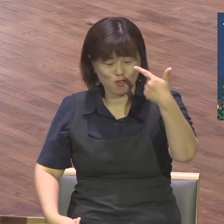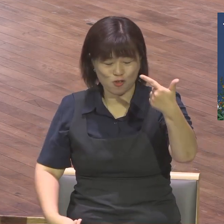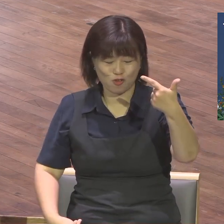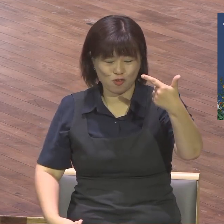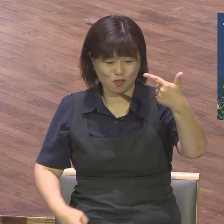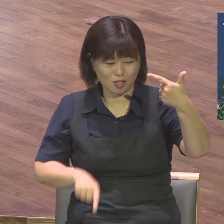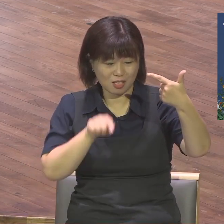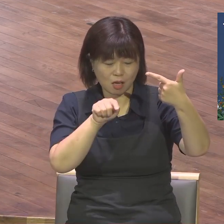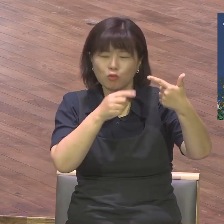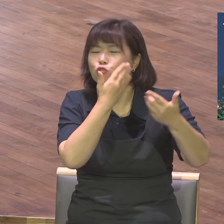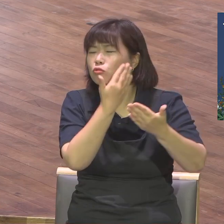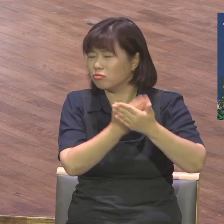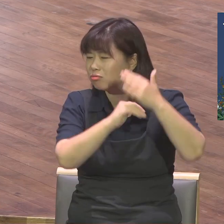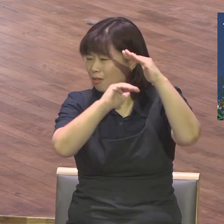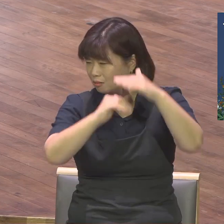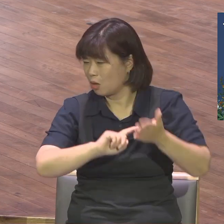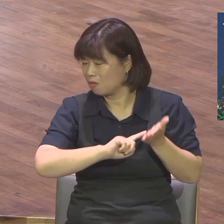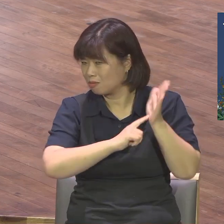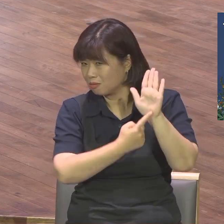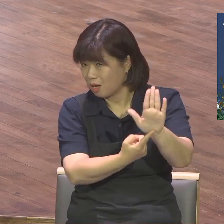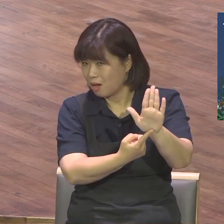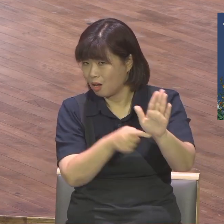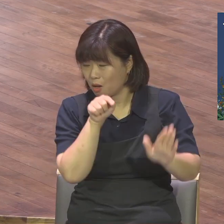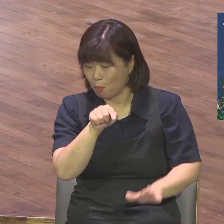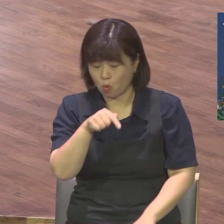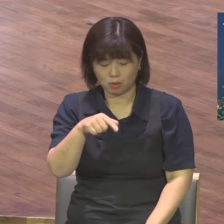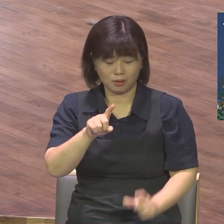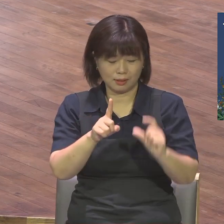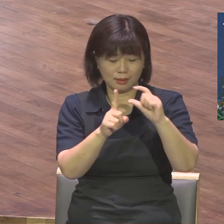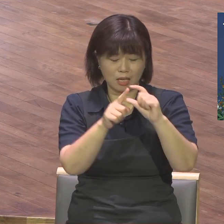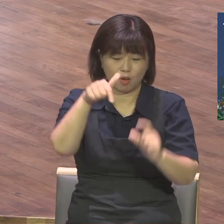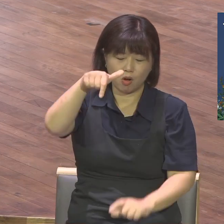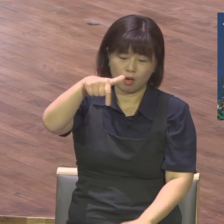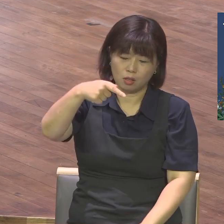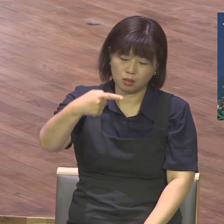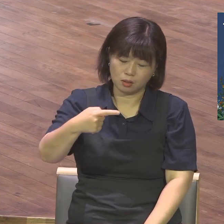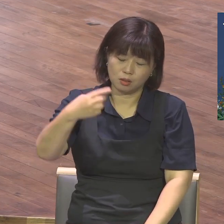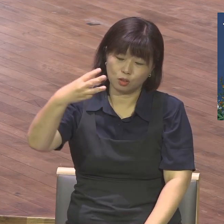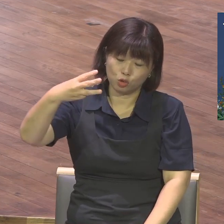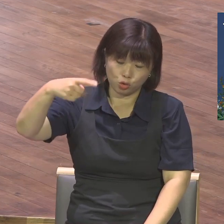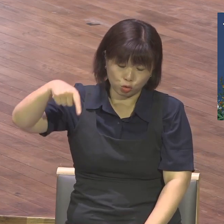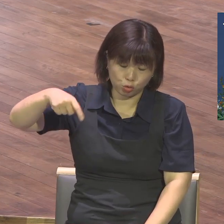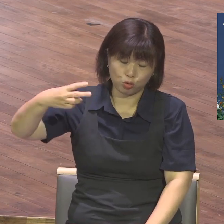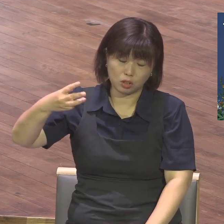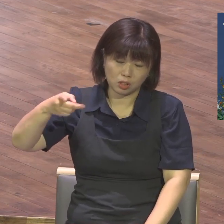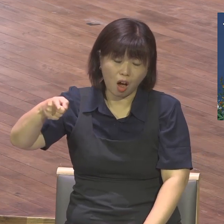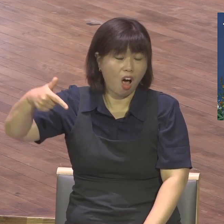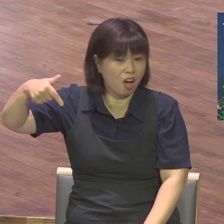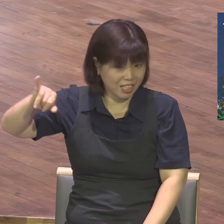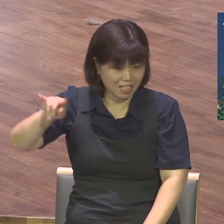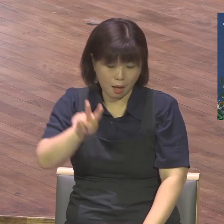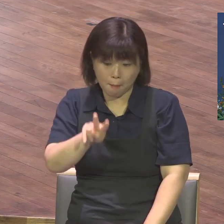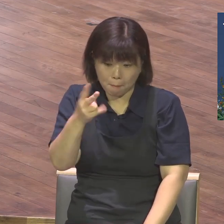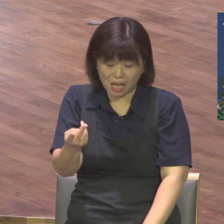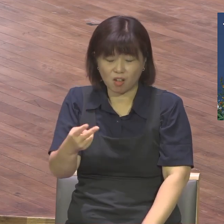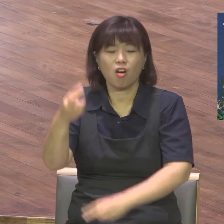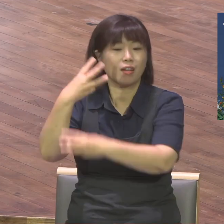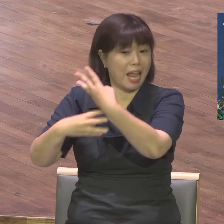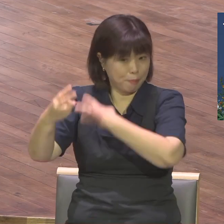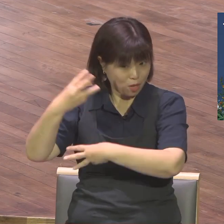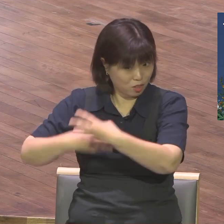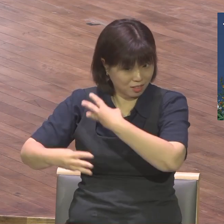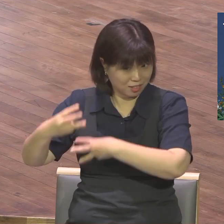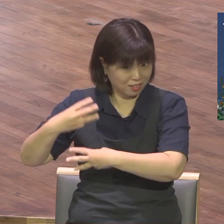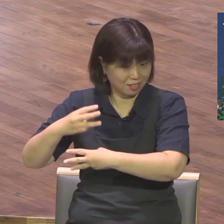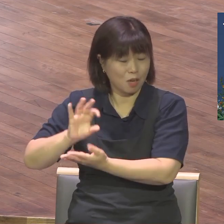됐는데 렘넌트가 미래를 살리는 핵심 용어, 핵심 용어. 우리가 이 렘넌트에게 영원한 기업, 영원한 작품,